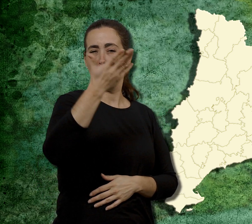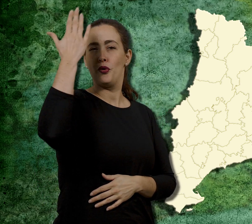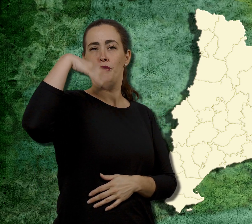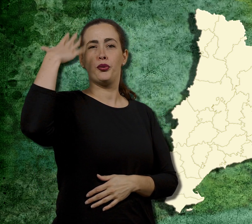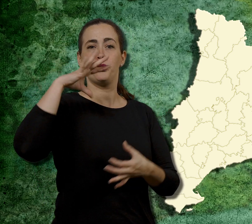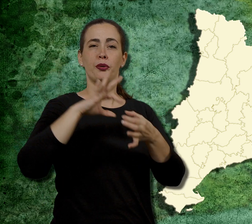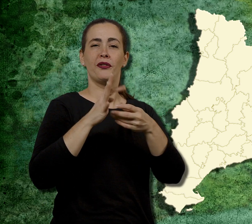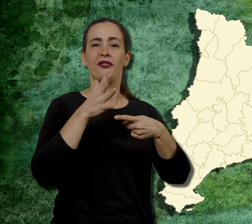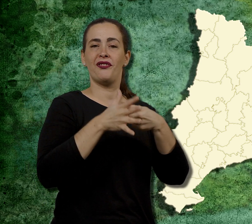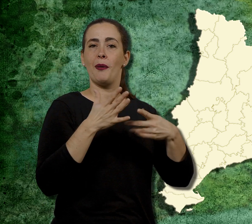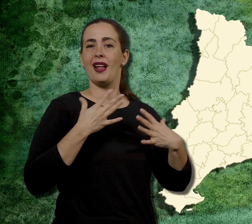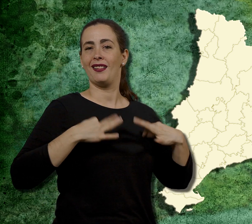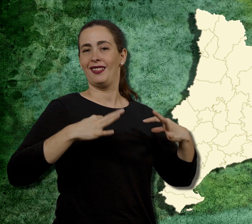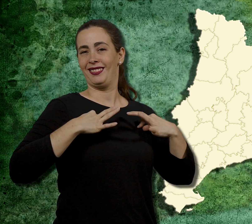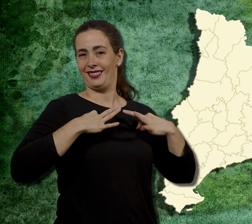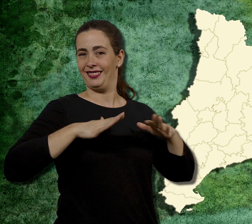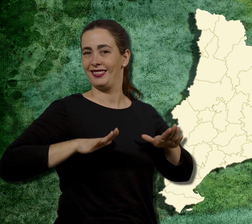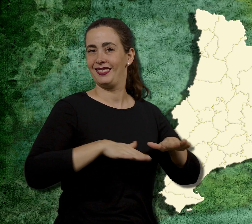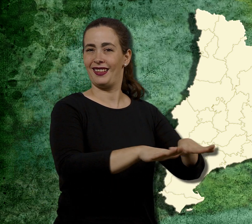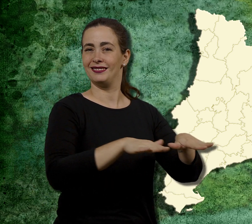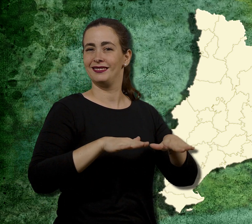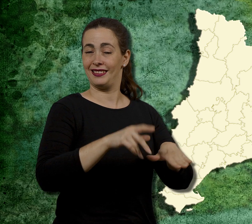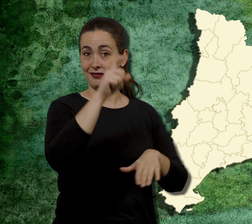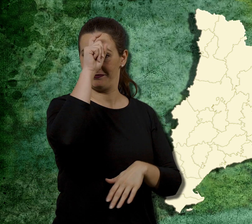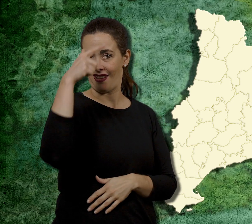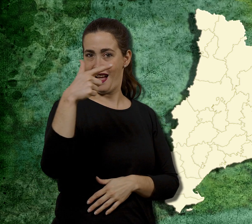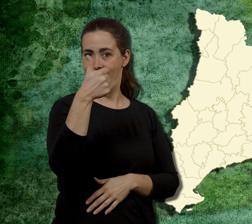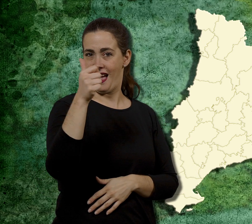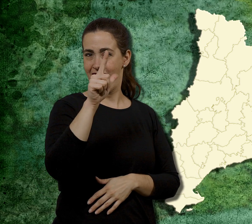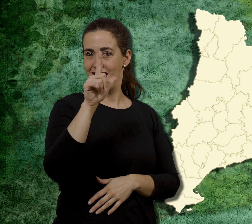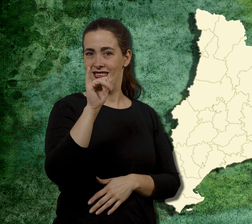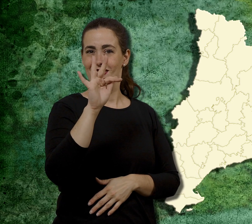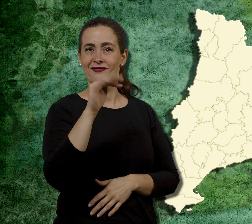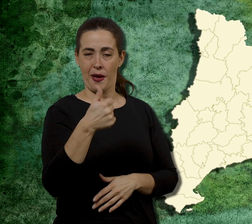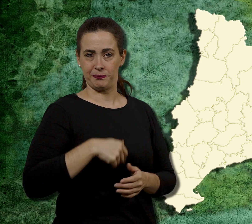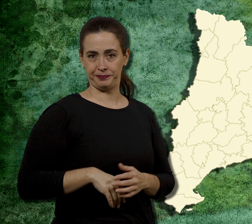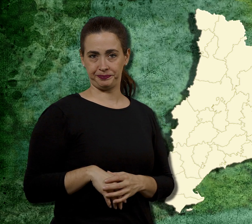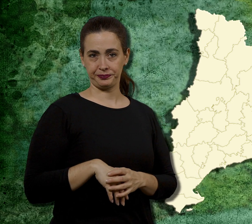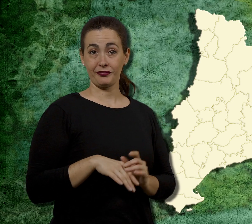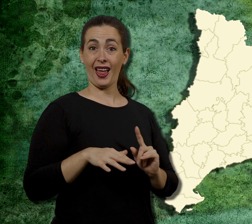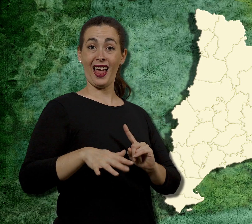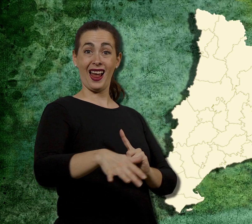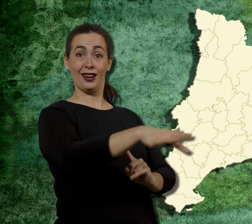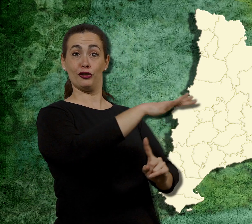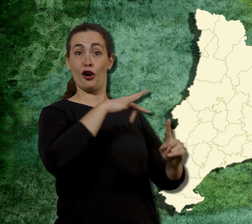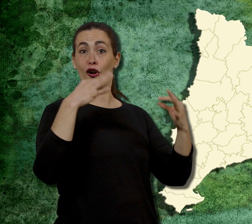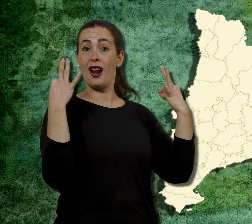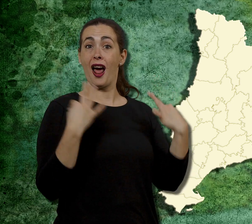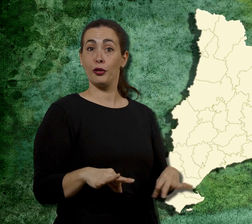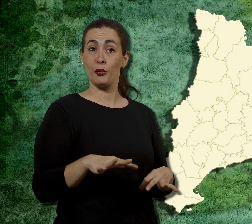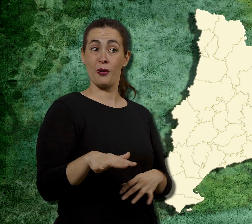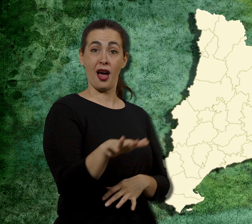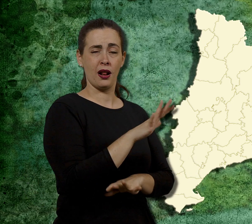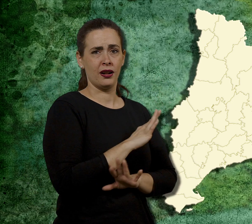Passejar pel nucli permet anar descobrint aquestes petites peces, propietat de pagesos sense pretensions, així